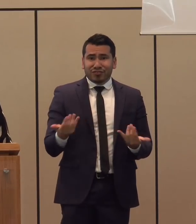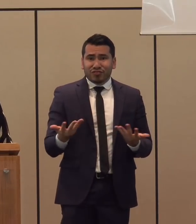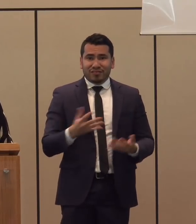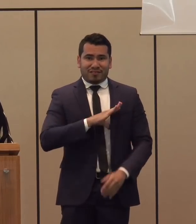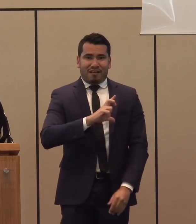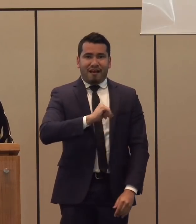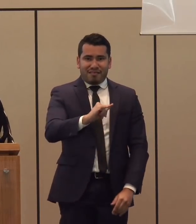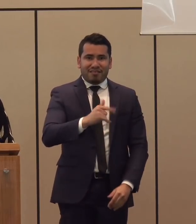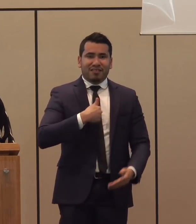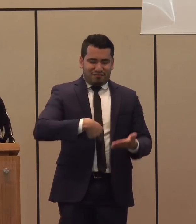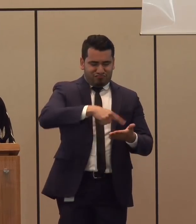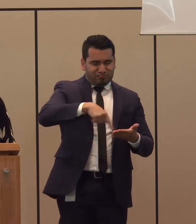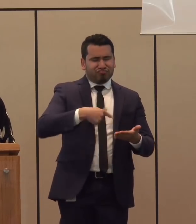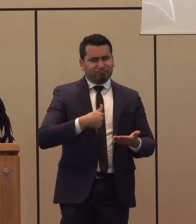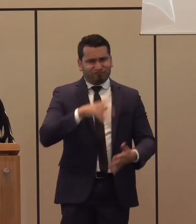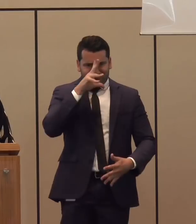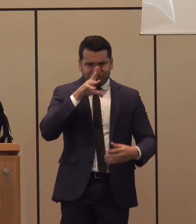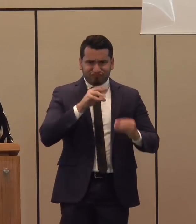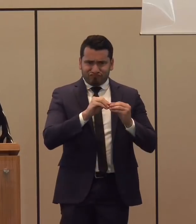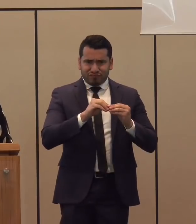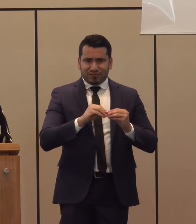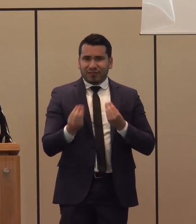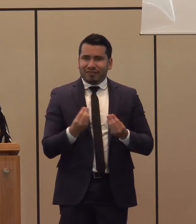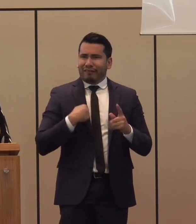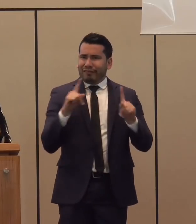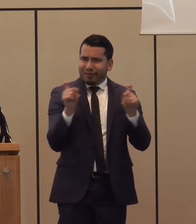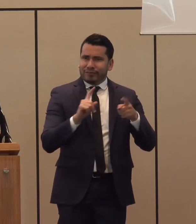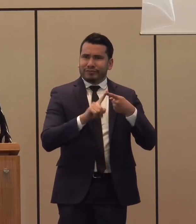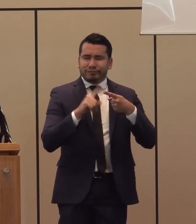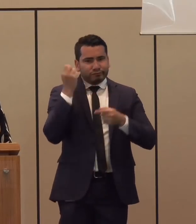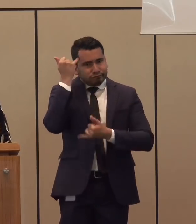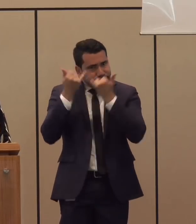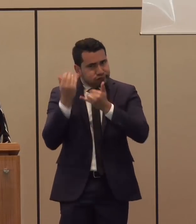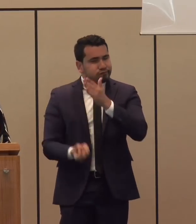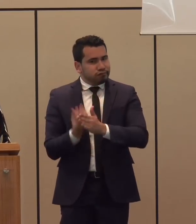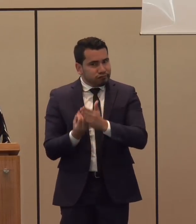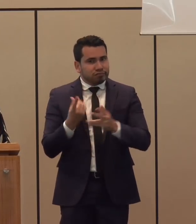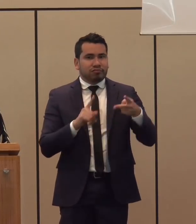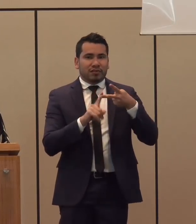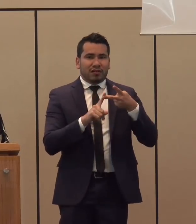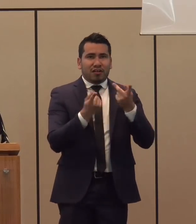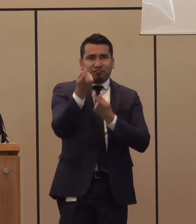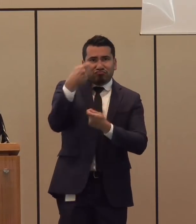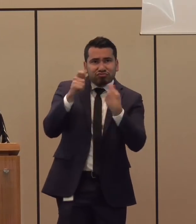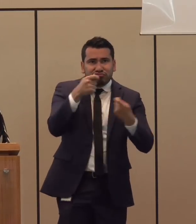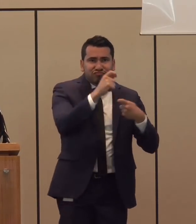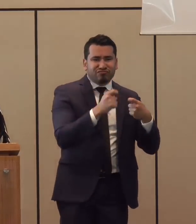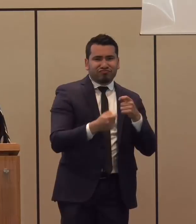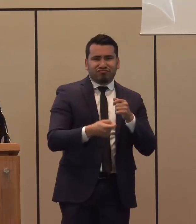también temas de innovación temas de mercados financieros temas de infraestructura en que estos cuatro países